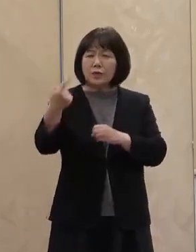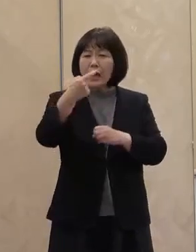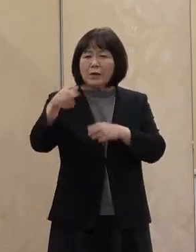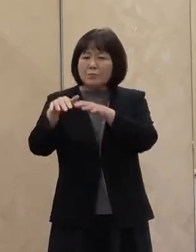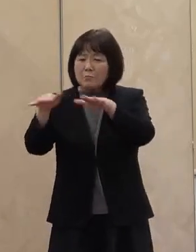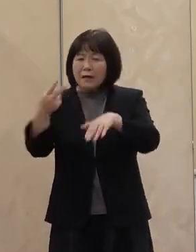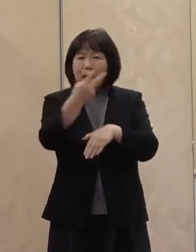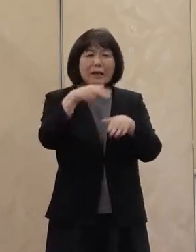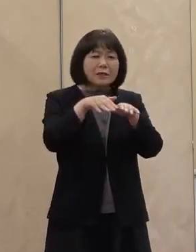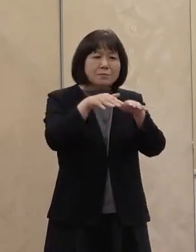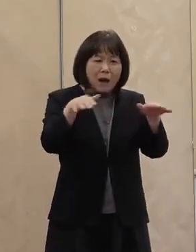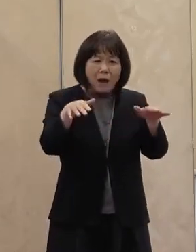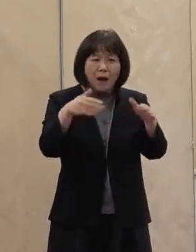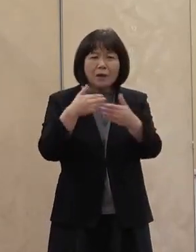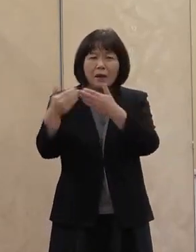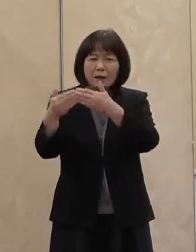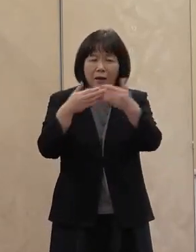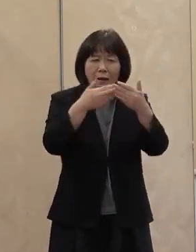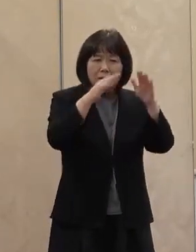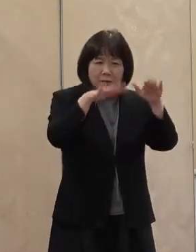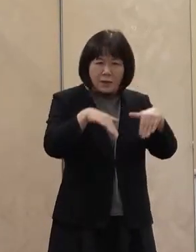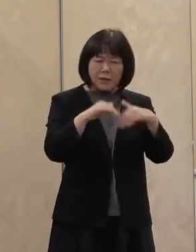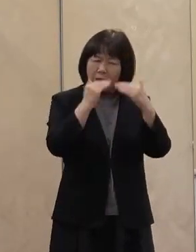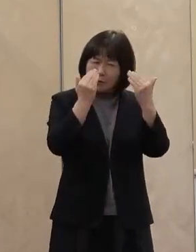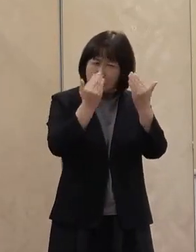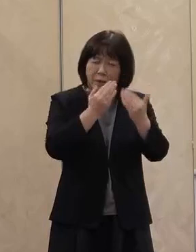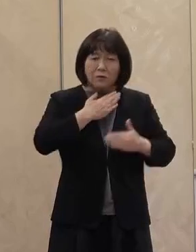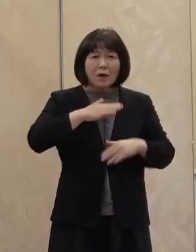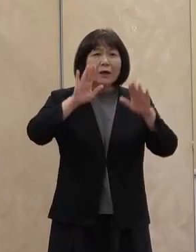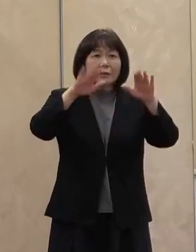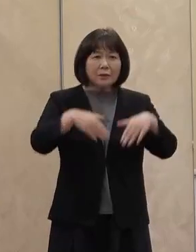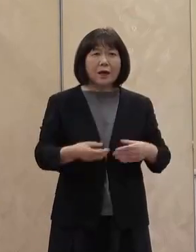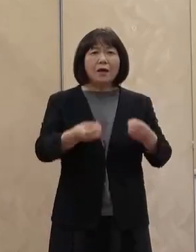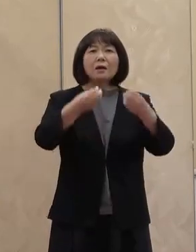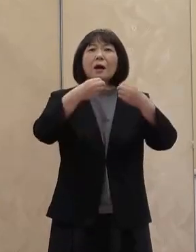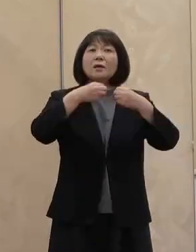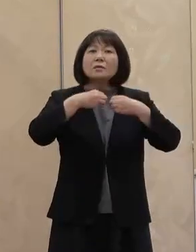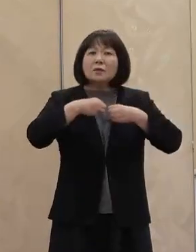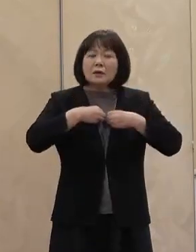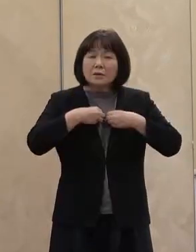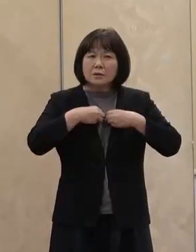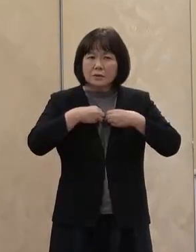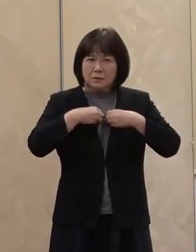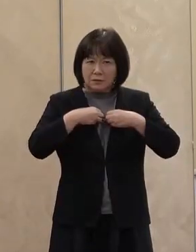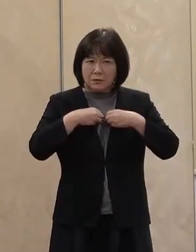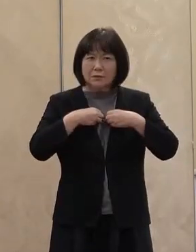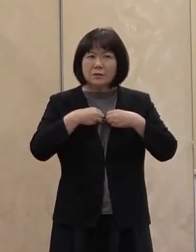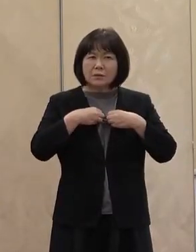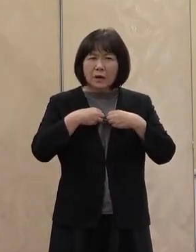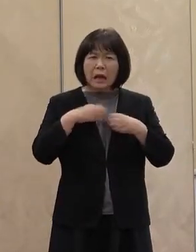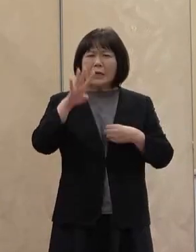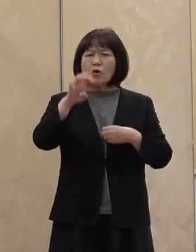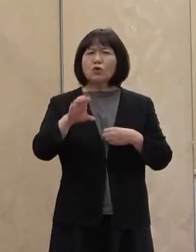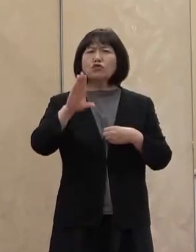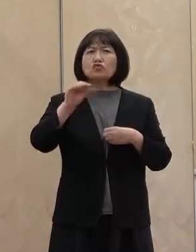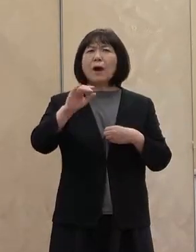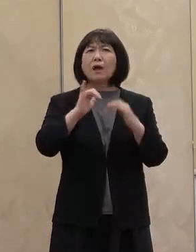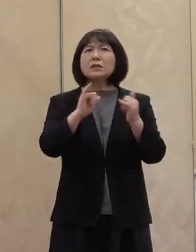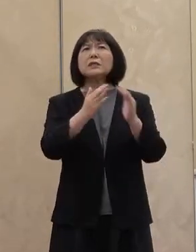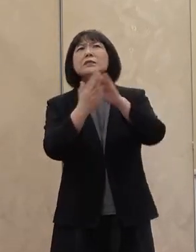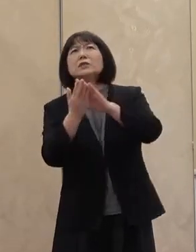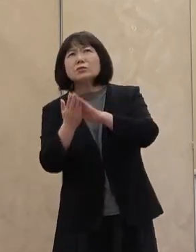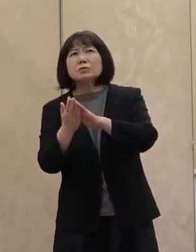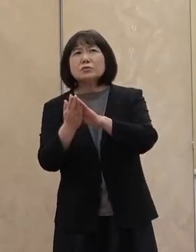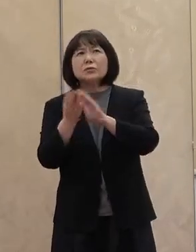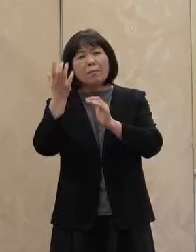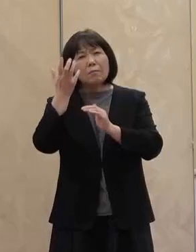して だいぶ経験値上がってきましたけれども、これ感染して場合によっては40万人死ぬんじゃないかとも言われたような、まさに